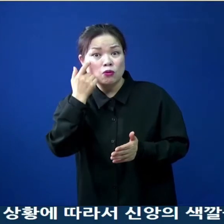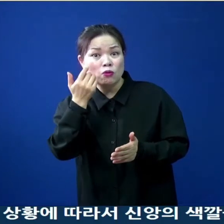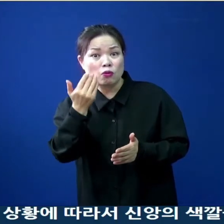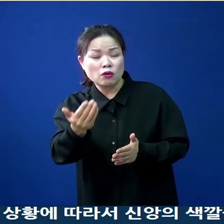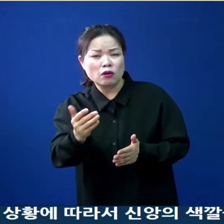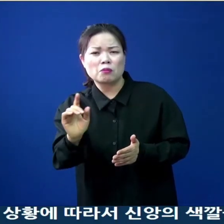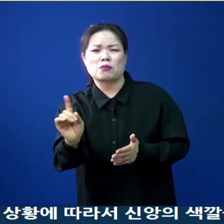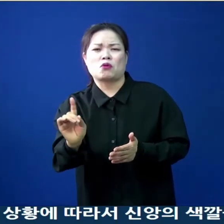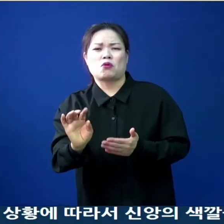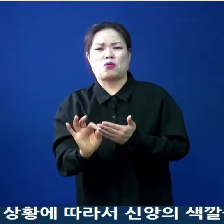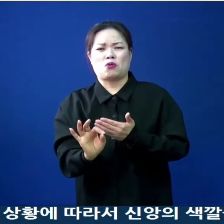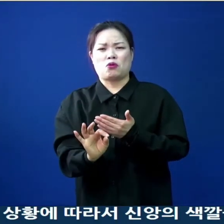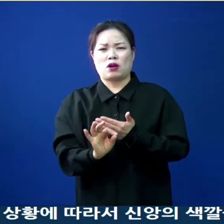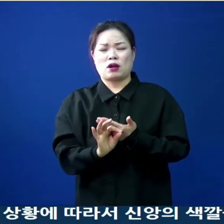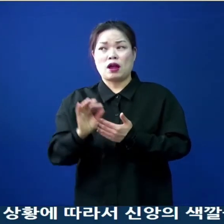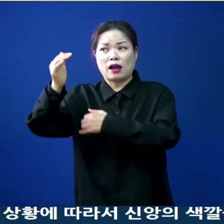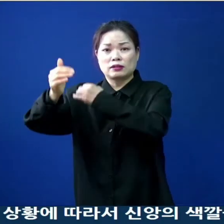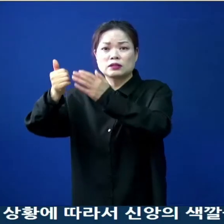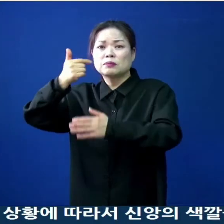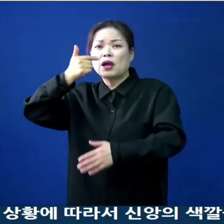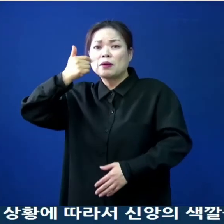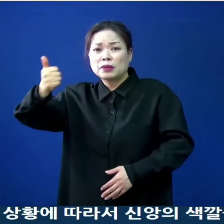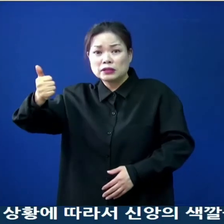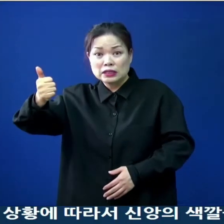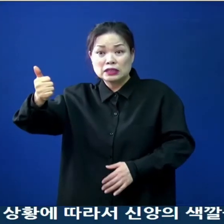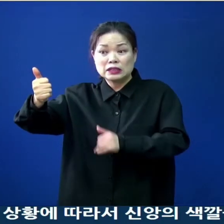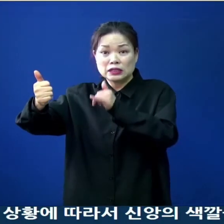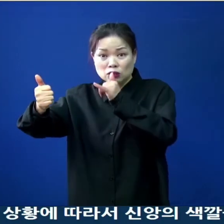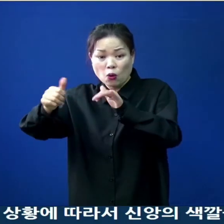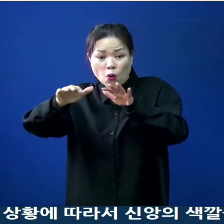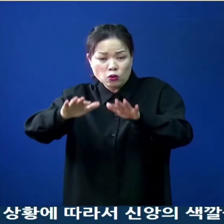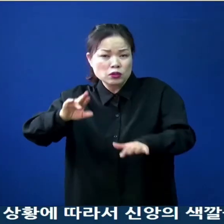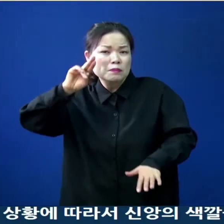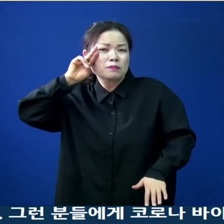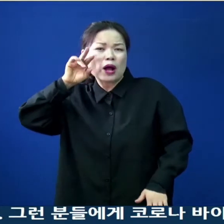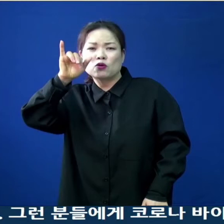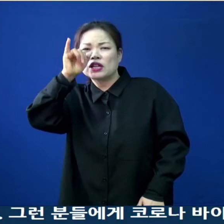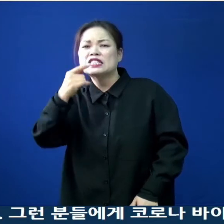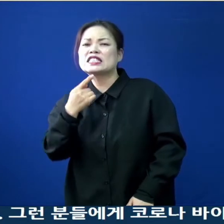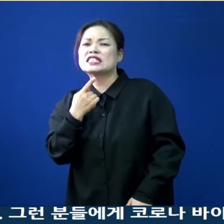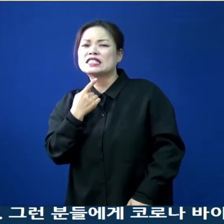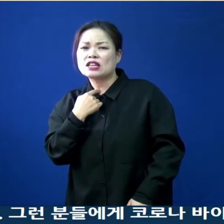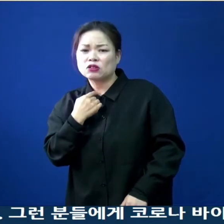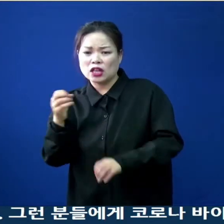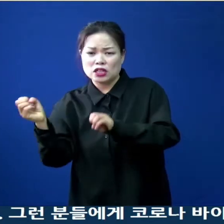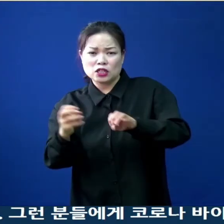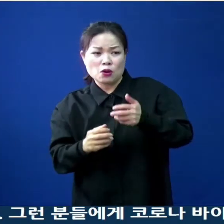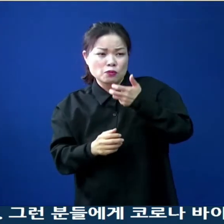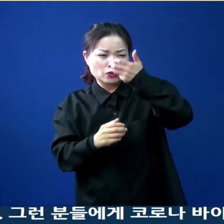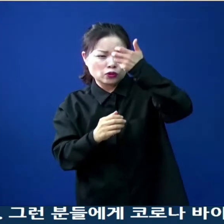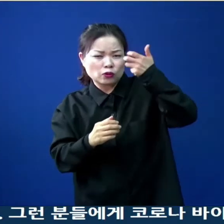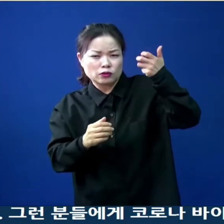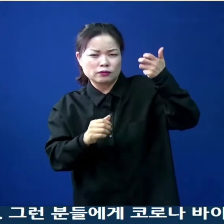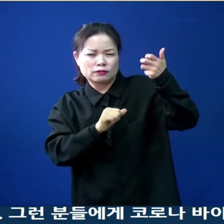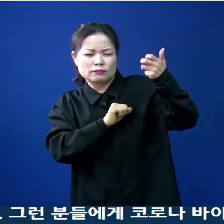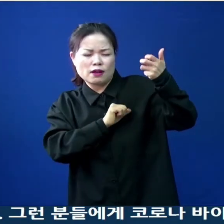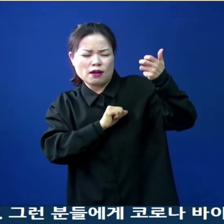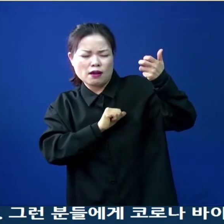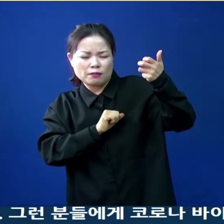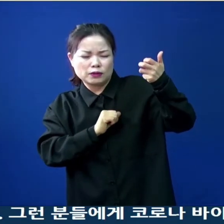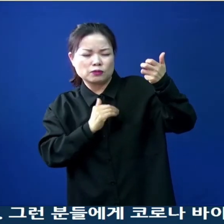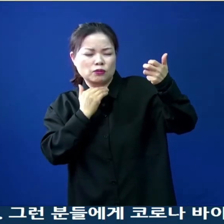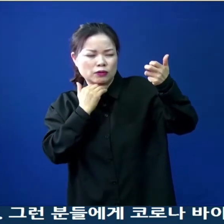그것은 무엇이냐면 하나님 아버지에게 있었고 오늘 바울에게 있었던 잃어버린 영혼을 향한 참을 수 없는 마음입니다.